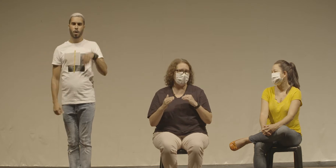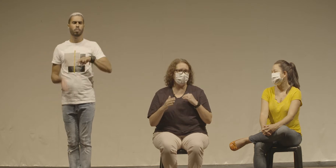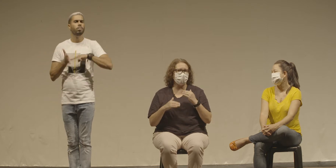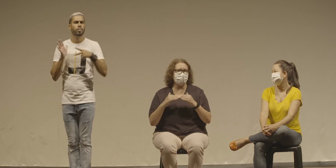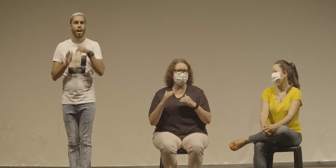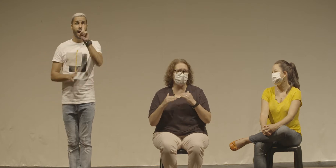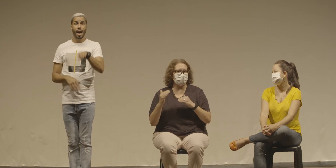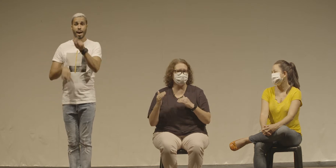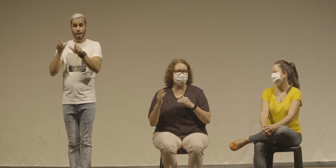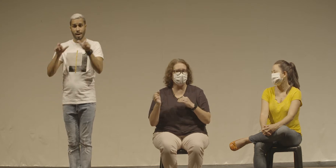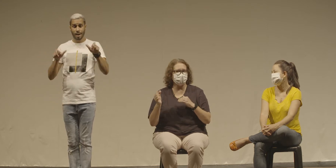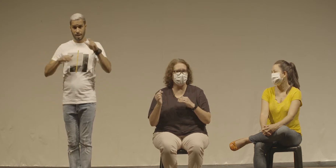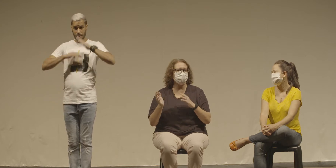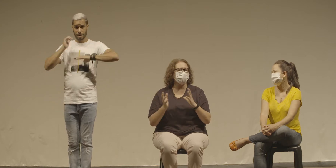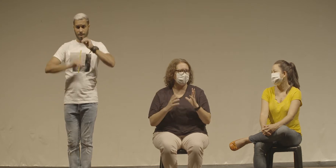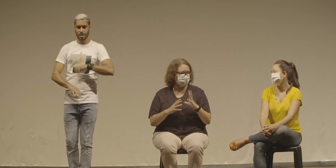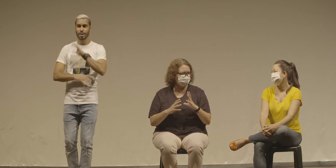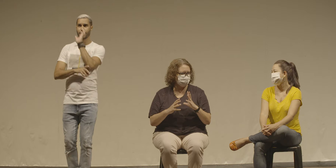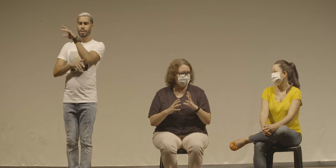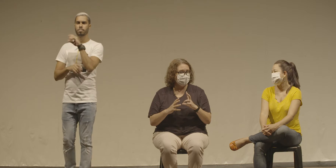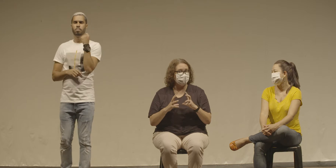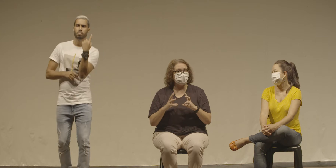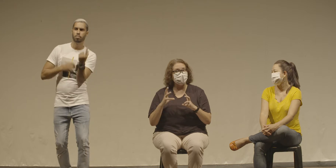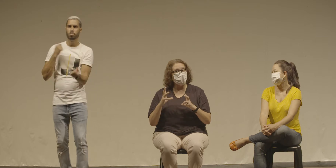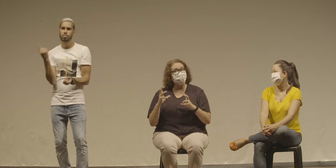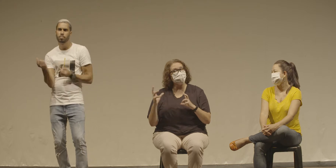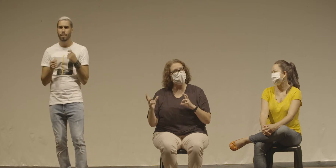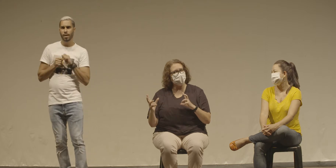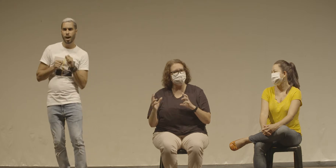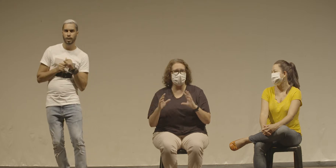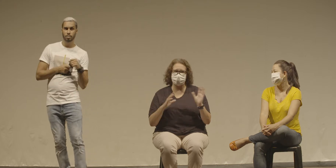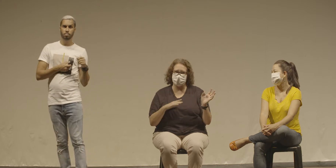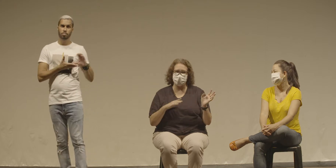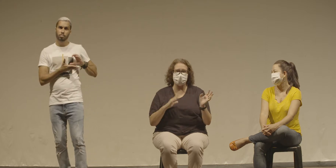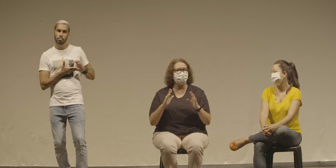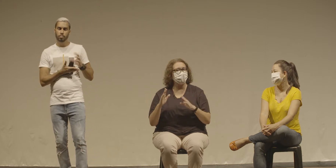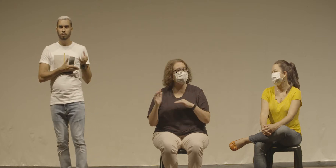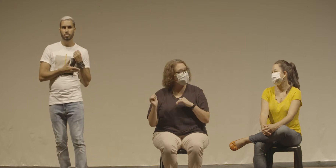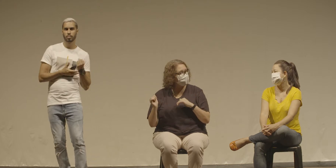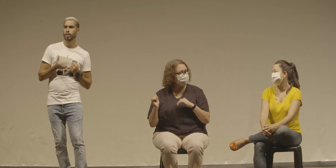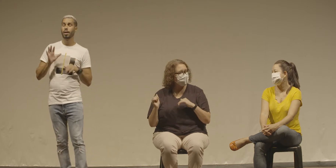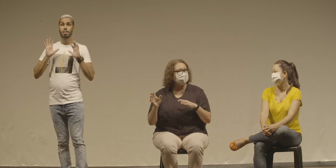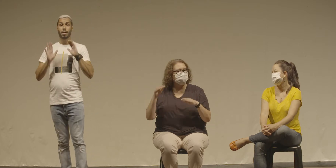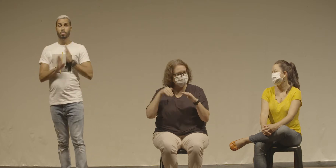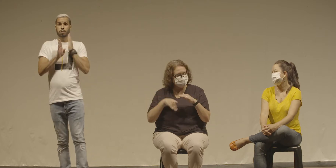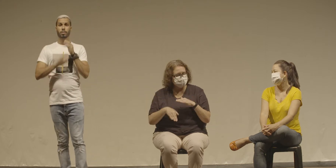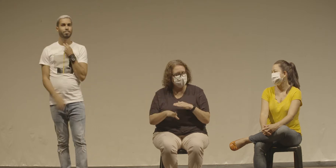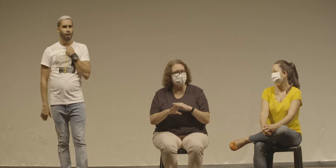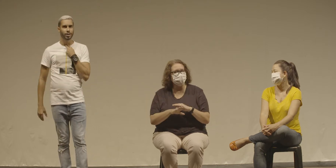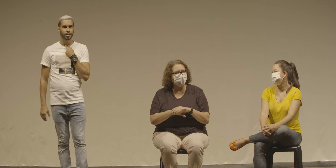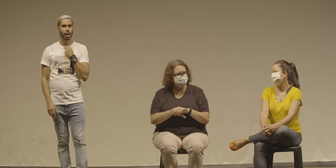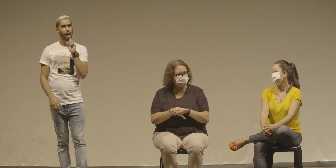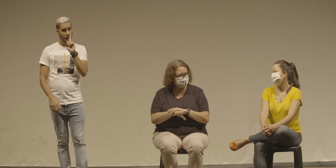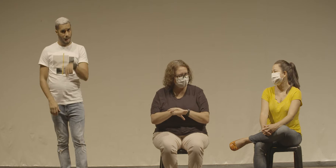fazer algumas coisas recebendo dinheiro, mas ele não podia ser pego recebendo dinheiro. Então, se